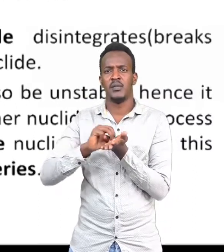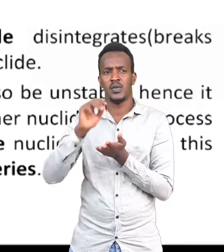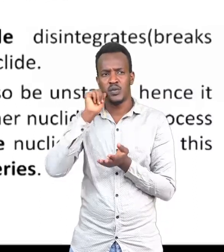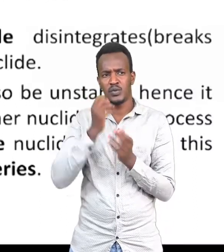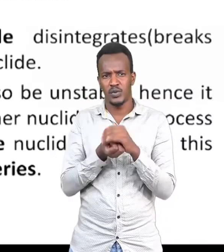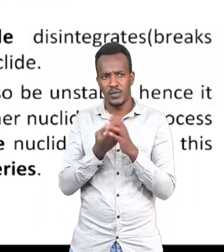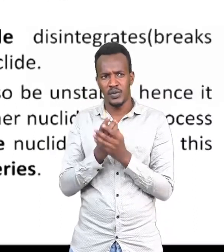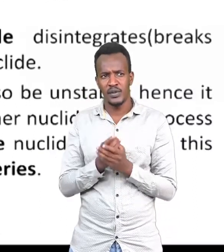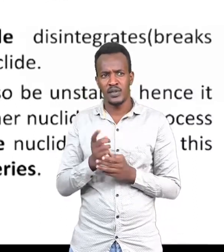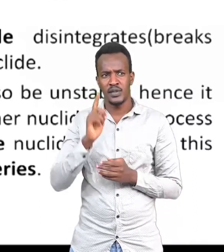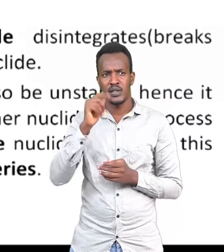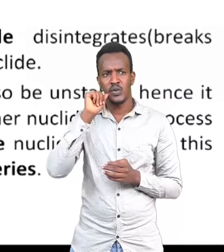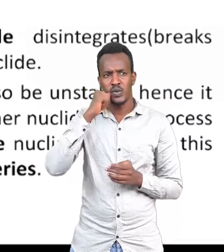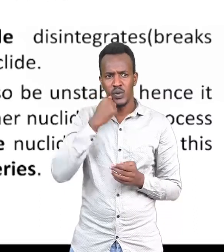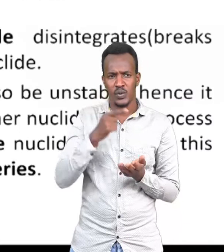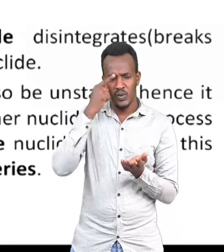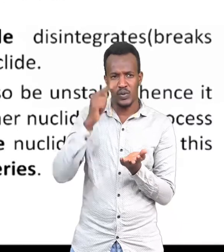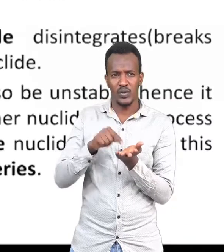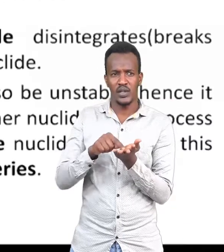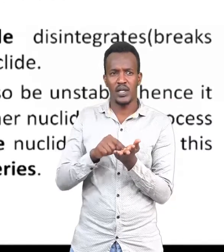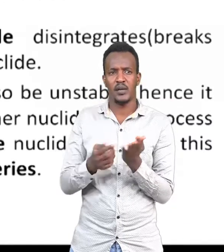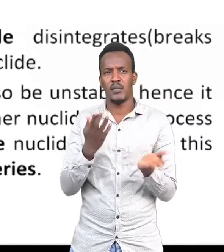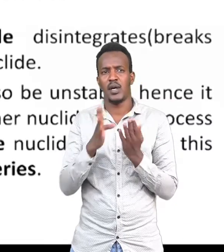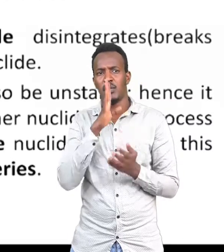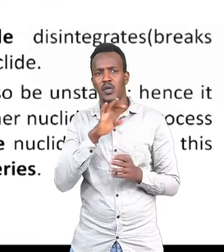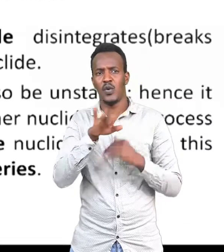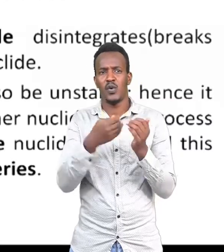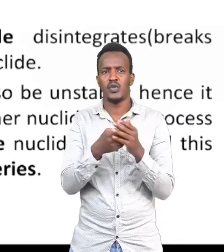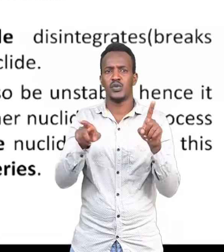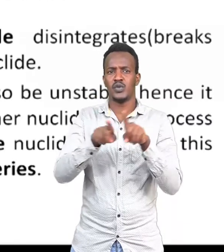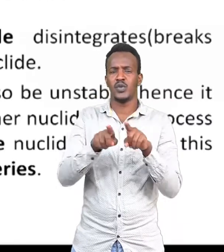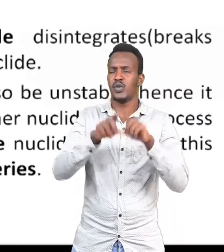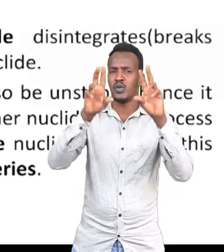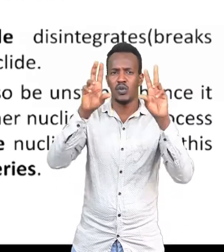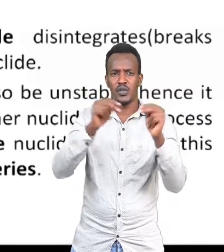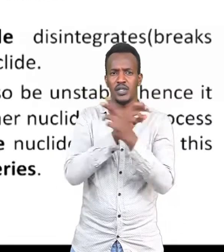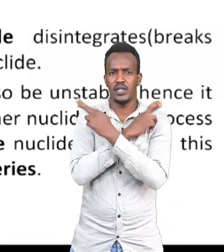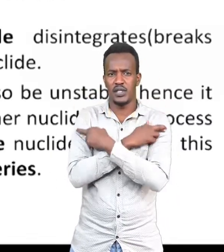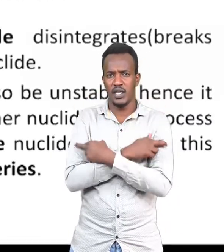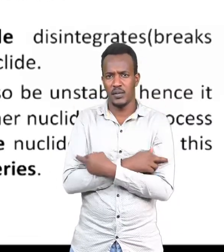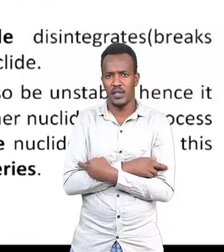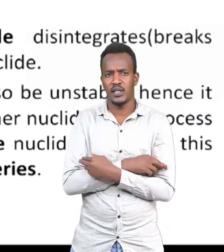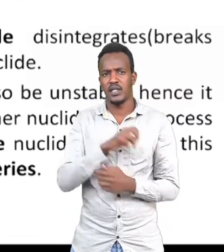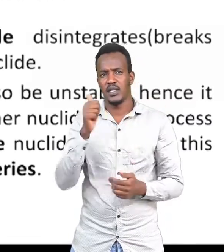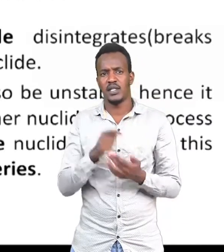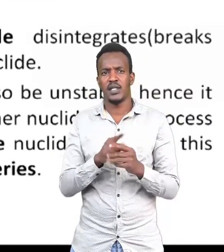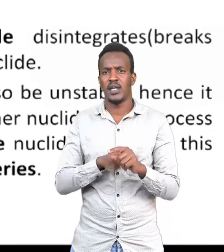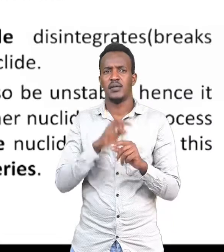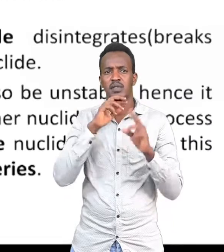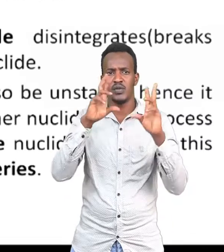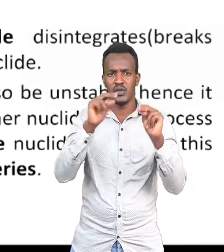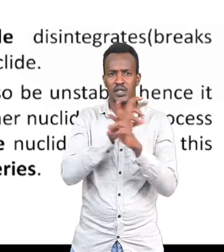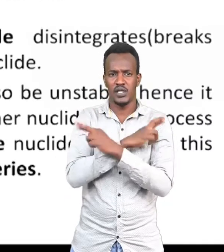dhaco. The new nuclide may also be unstable. Waxaa laga yaabaa nucleus taasi cusub iyada lafteeduba inaanay haddana mar kale markaasi ay tahay